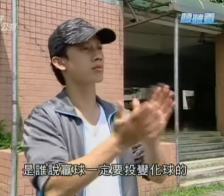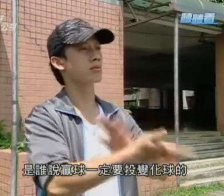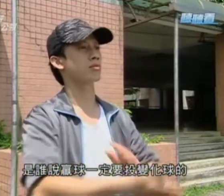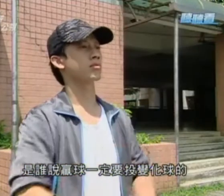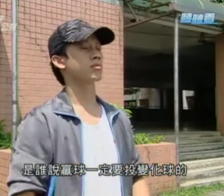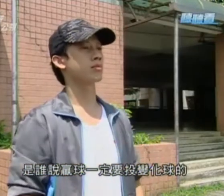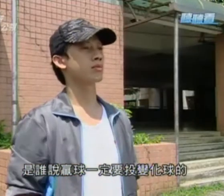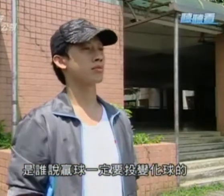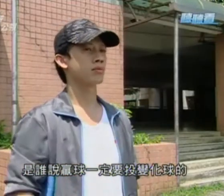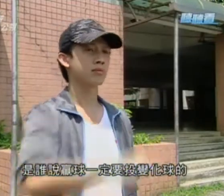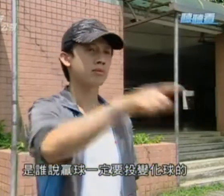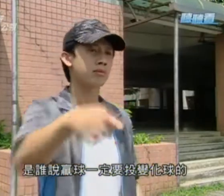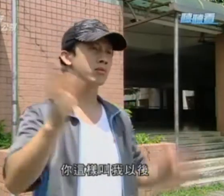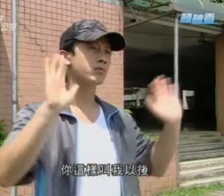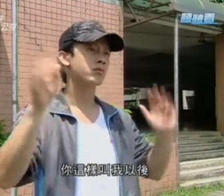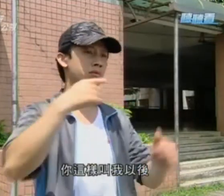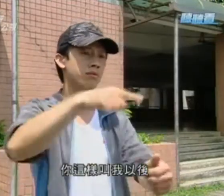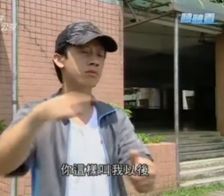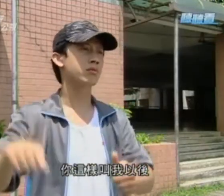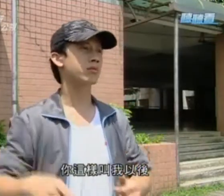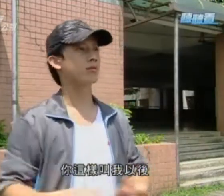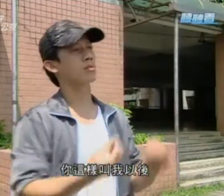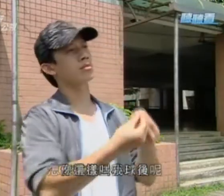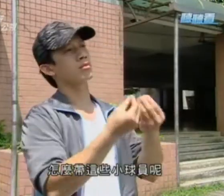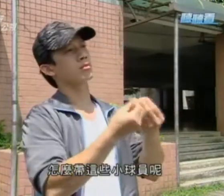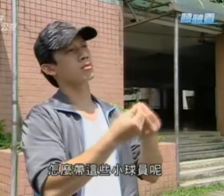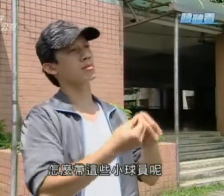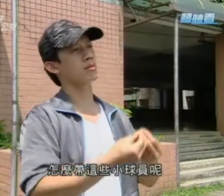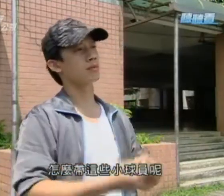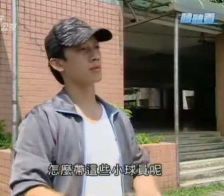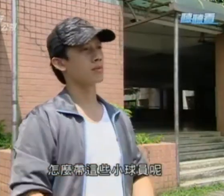球的？你这样叫我以后怎么带这些小球员呢？